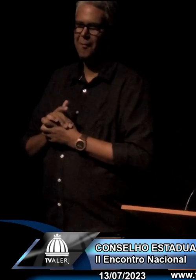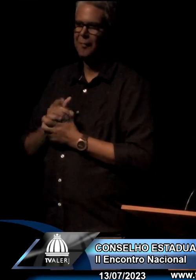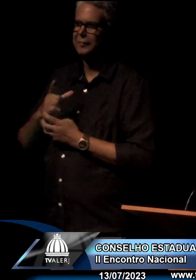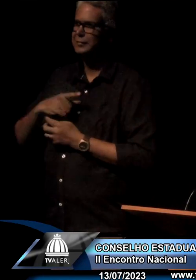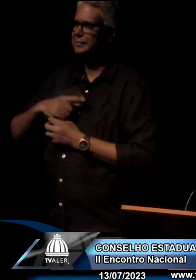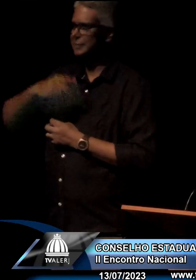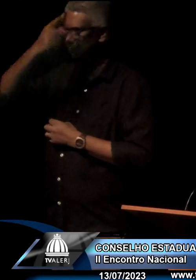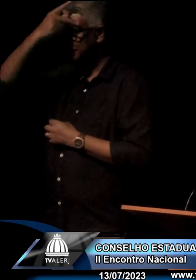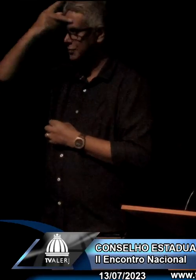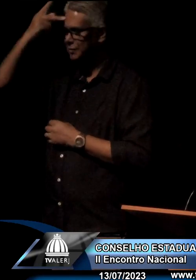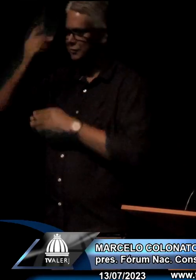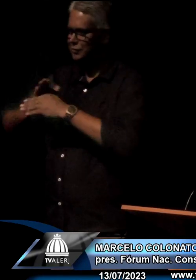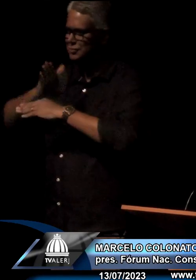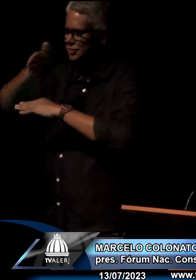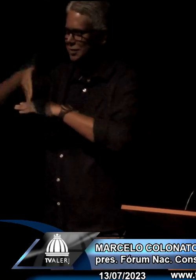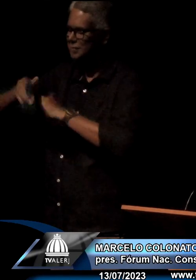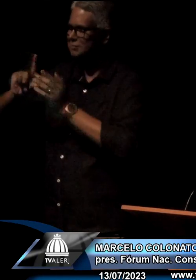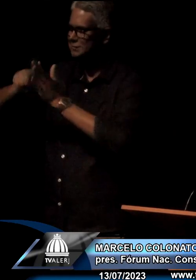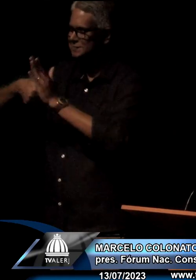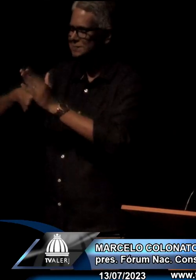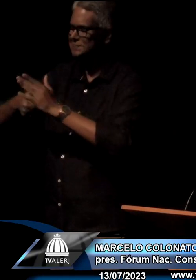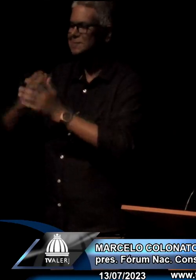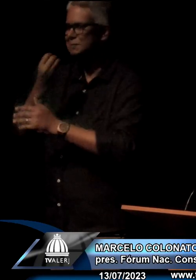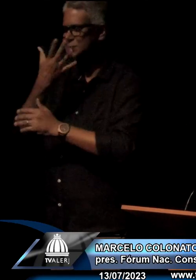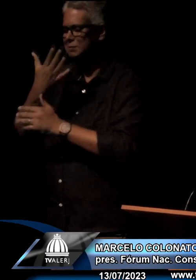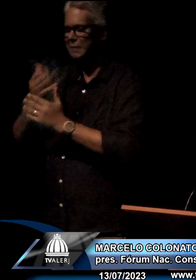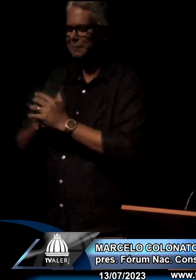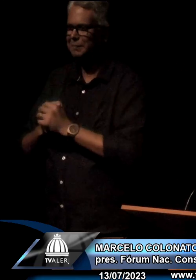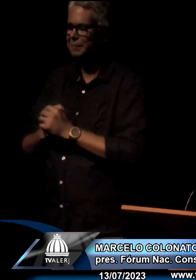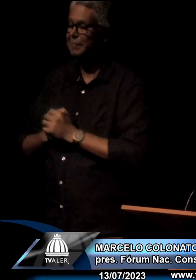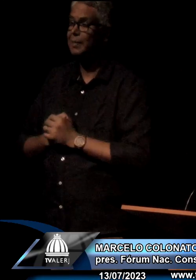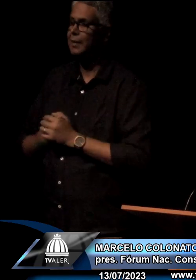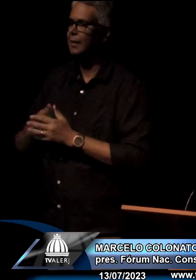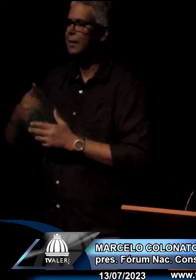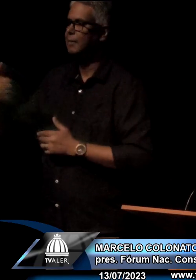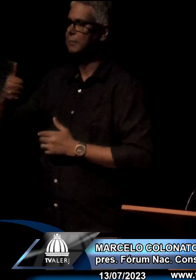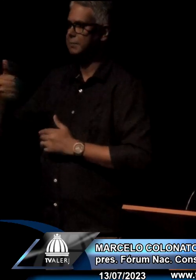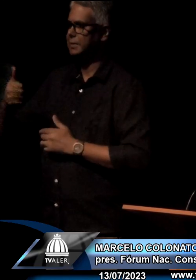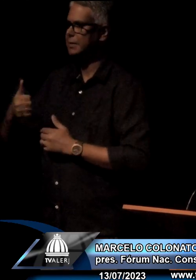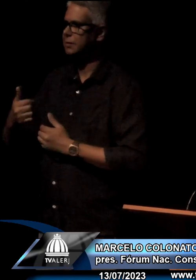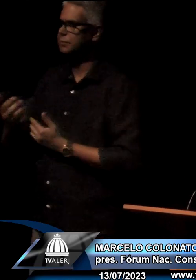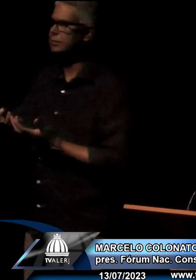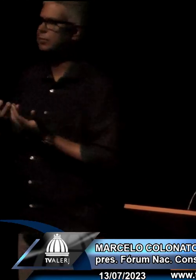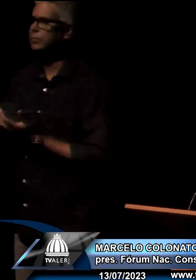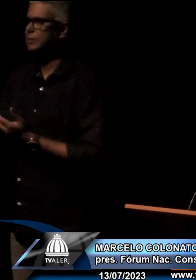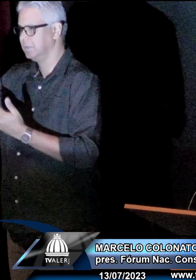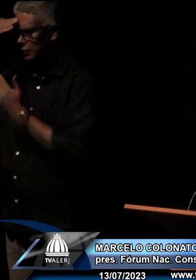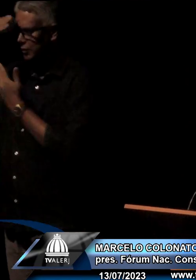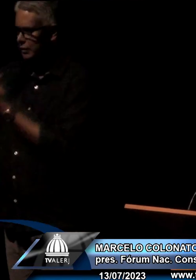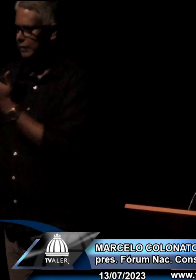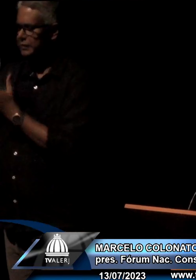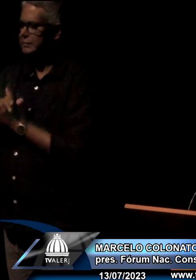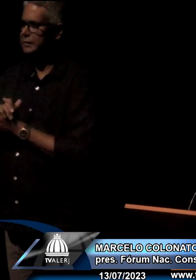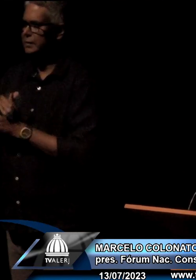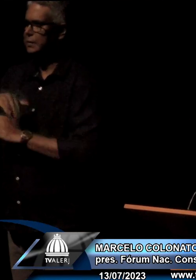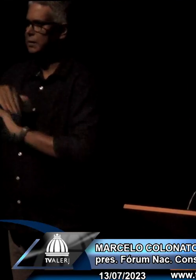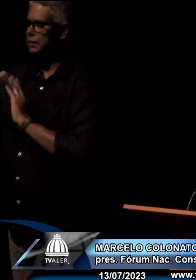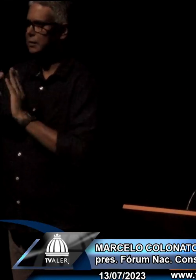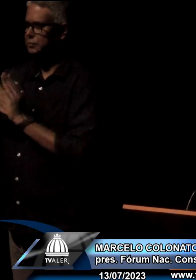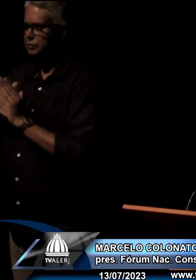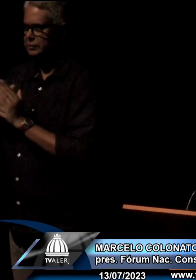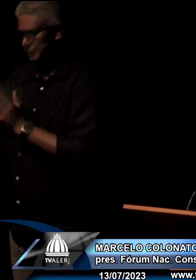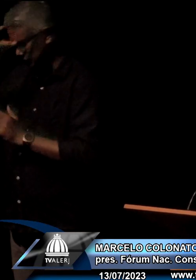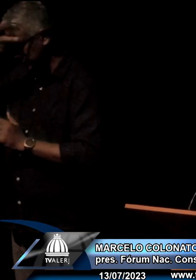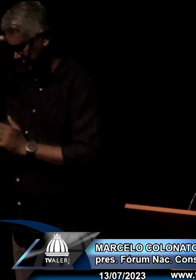uma galera chegando ainda então a noite foi boa pessoal primeiro quero agradecer a todas as pessoas